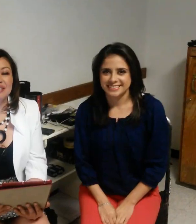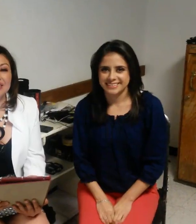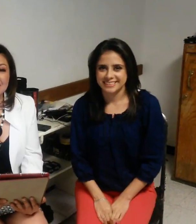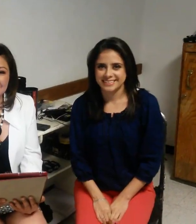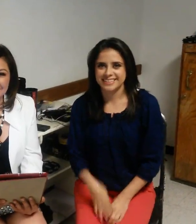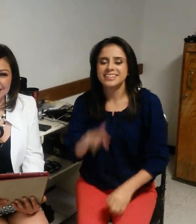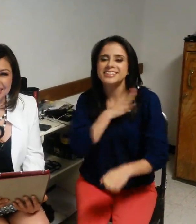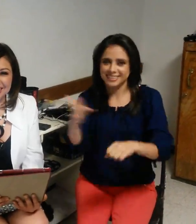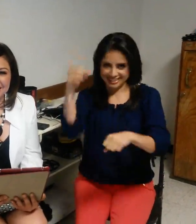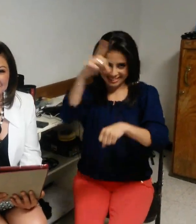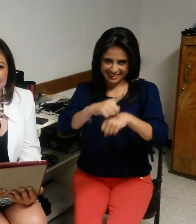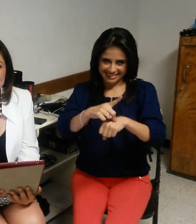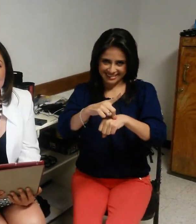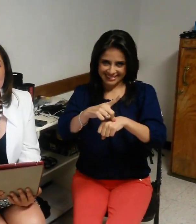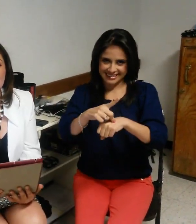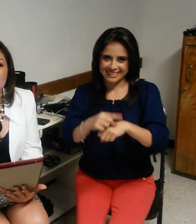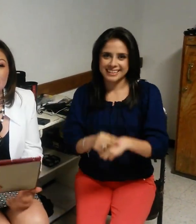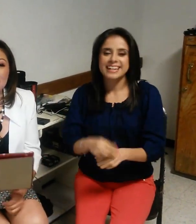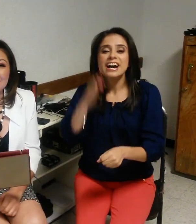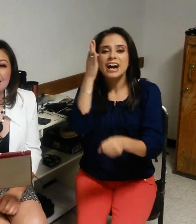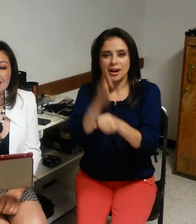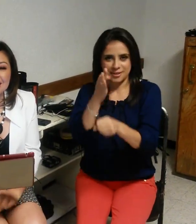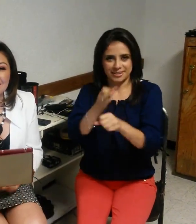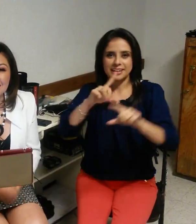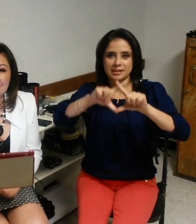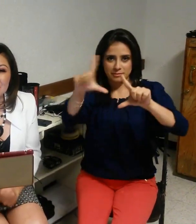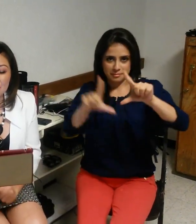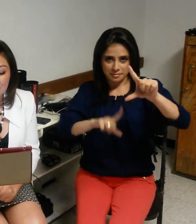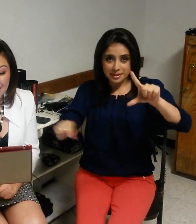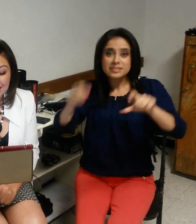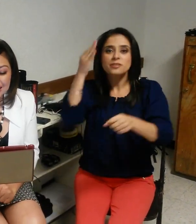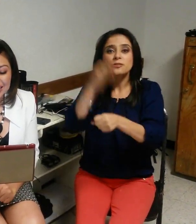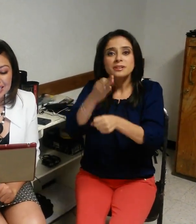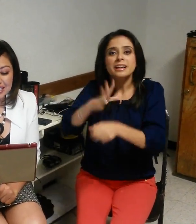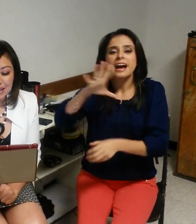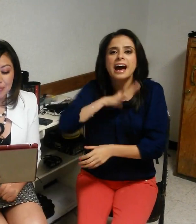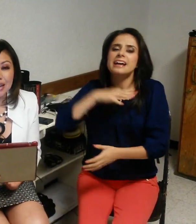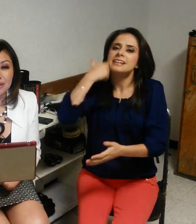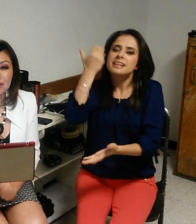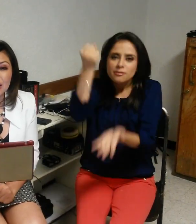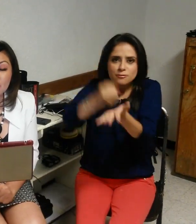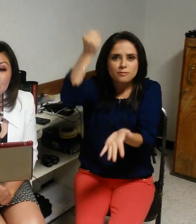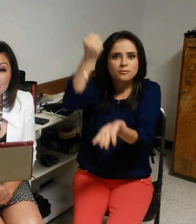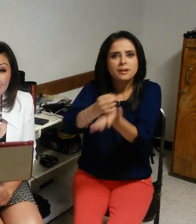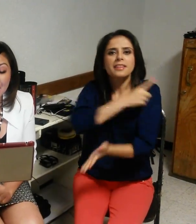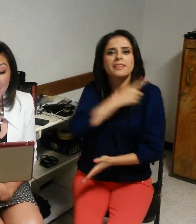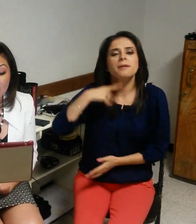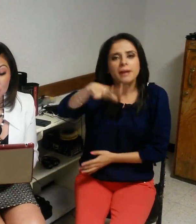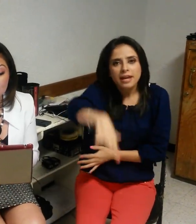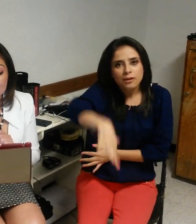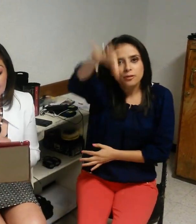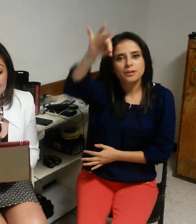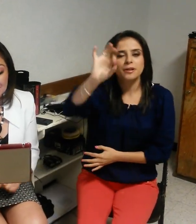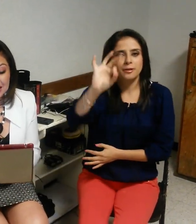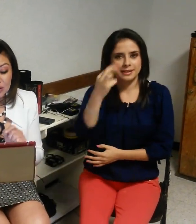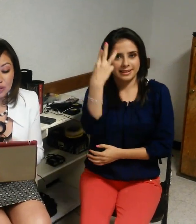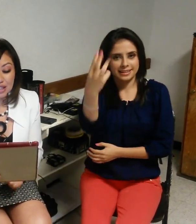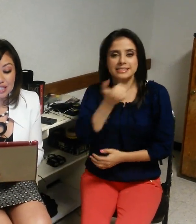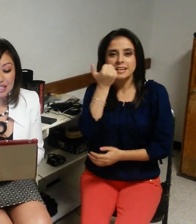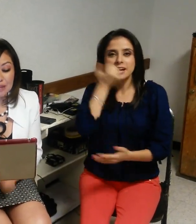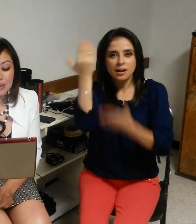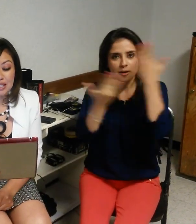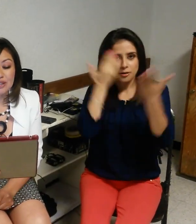Buenos días. En todo el país está creciendo la exigencia para encontrar con vida a los 43